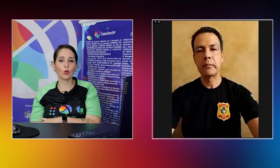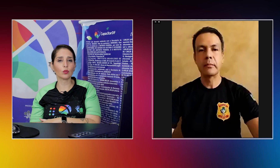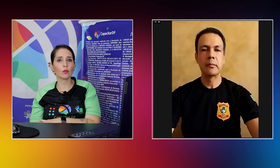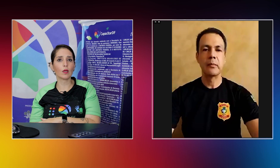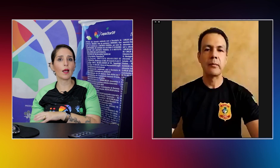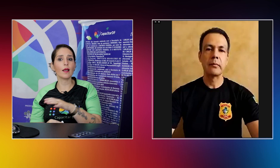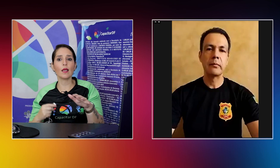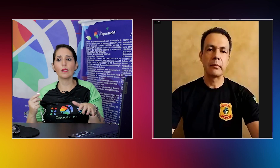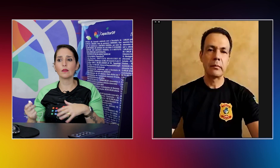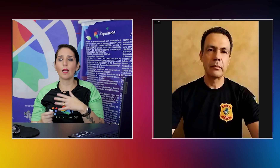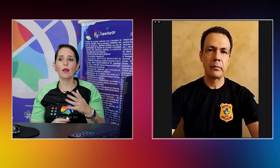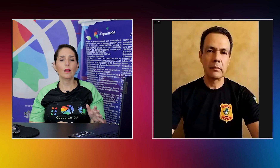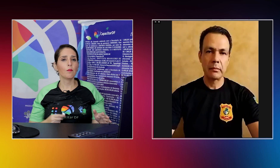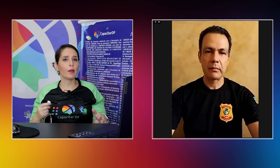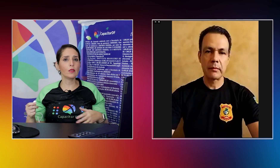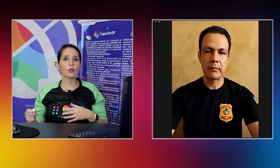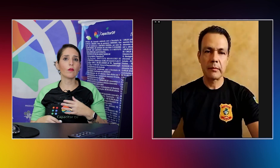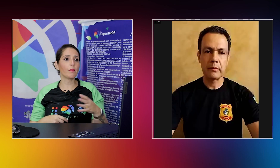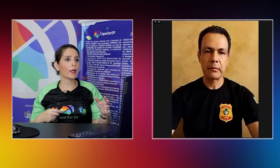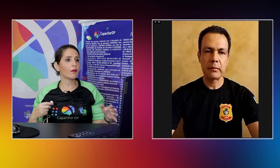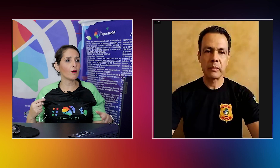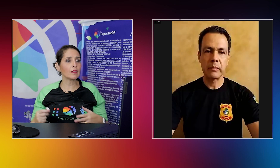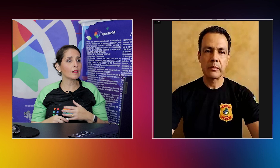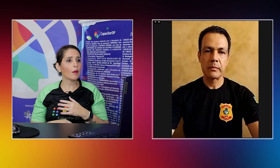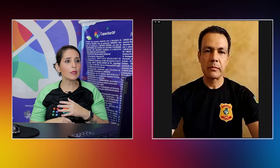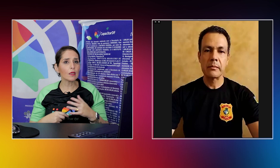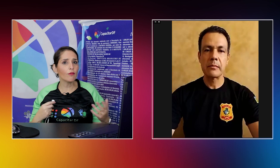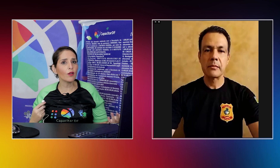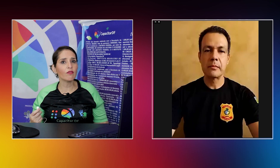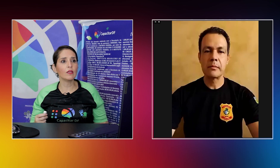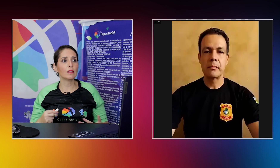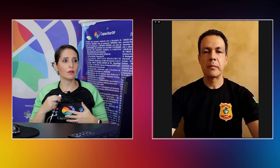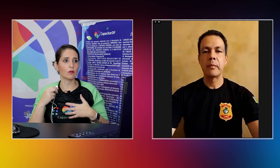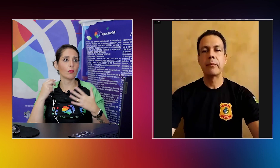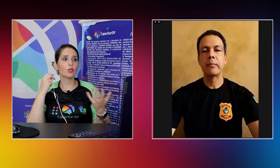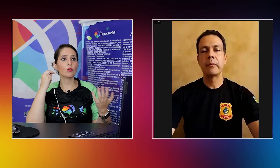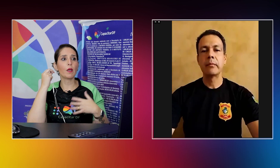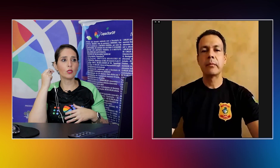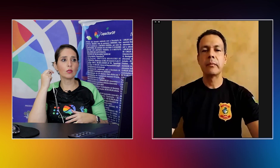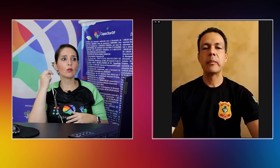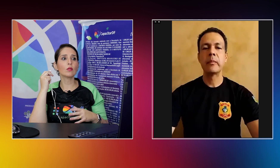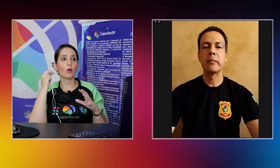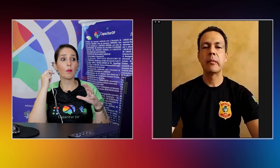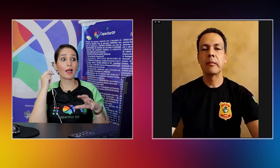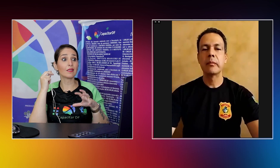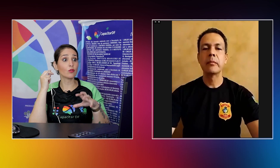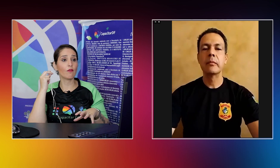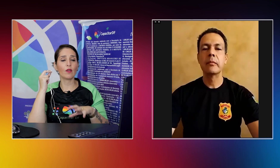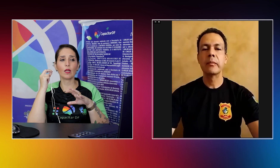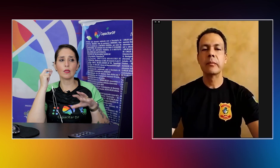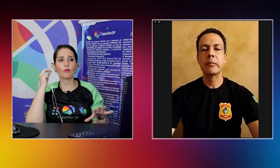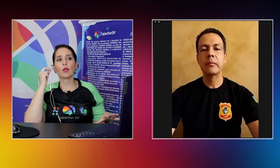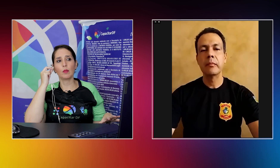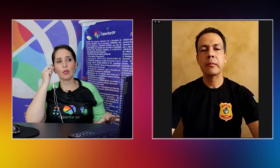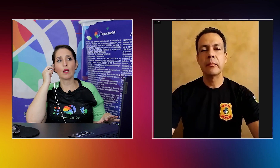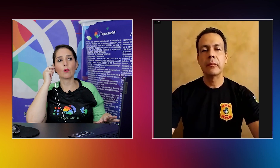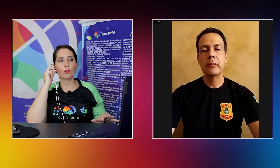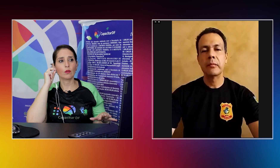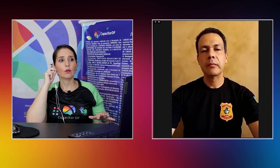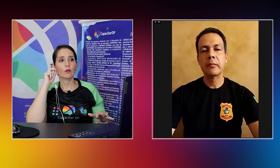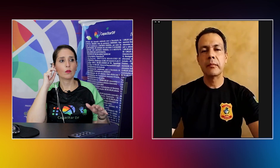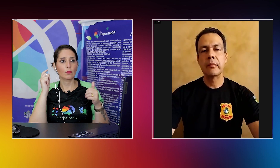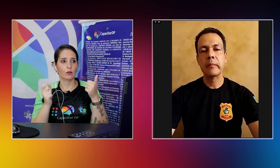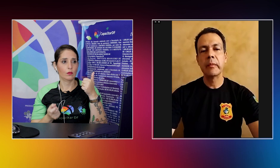referente em outro lugar e ele vai parar e vai facilitar, mas quem foi que fez isso? Então a gente perde essa noção. A marcação de referência é